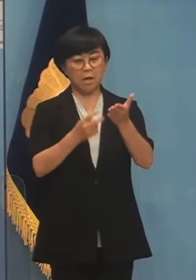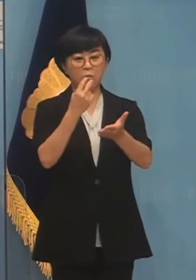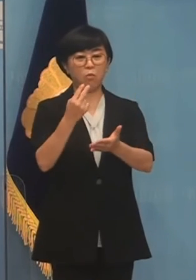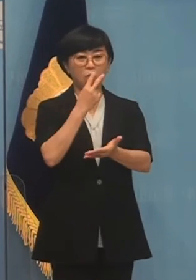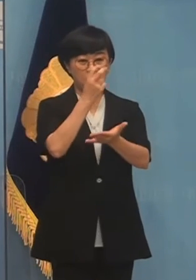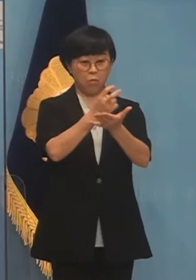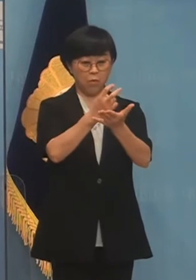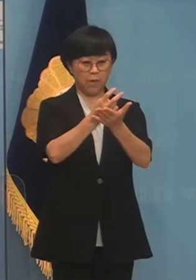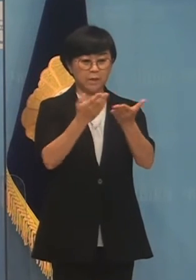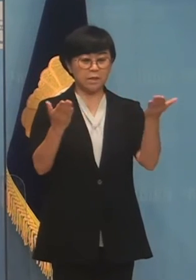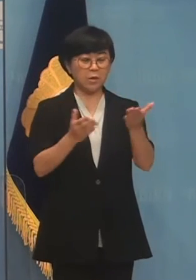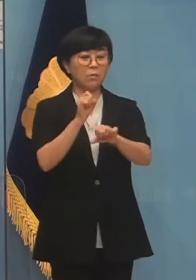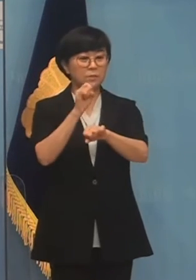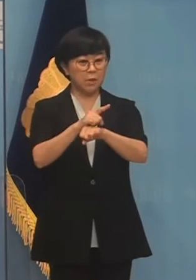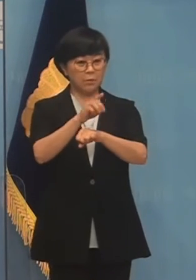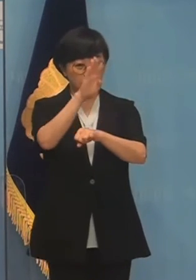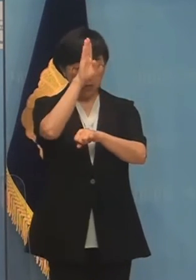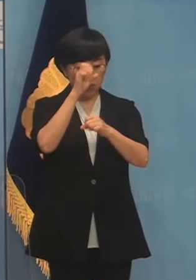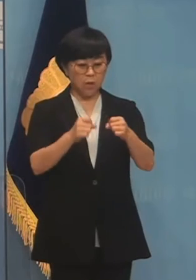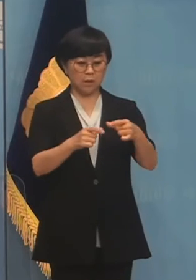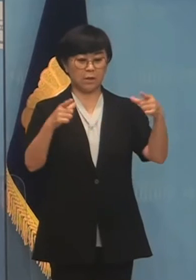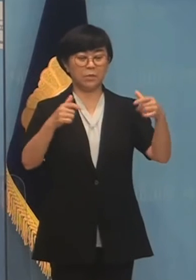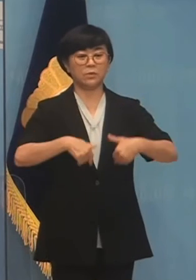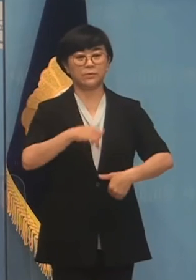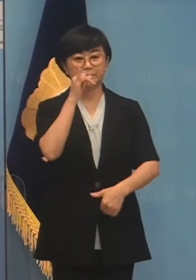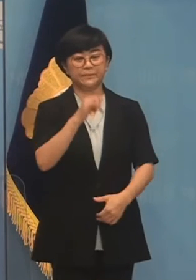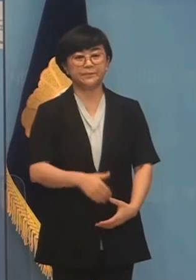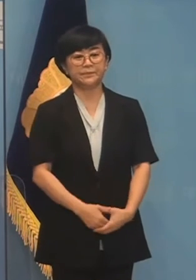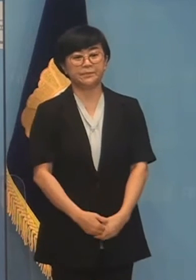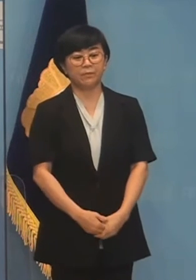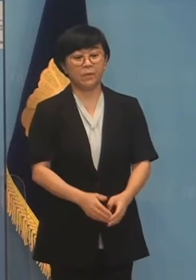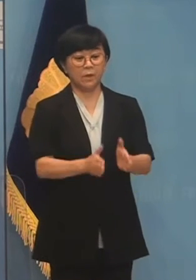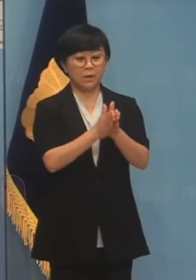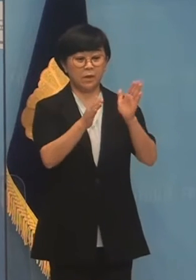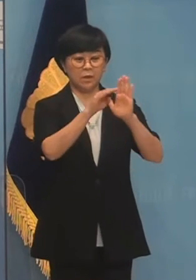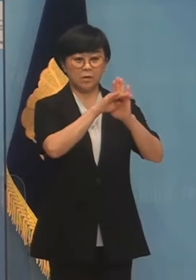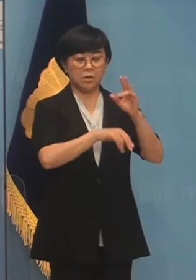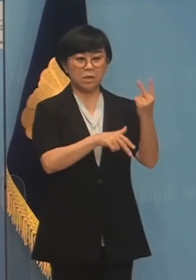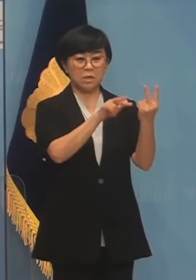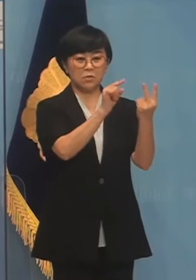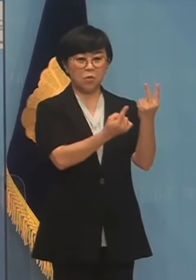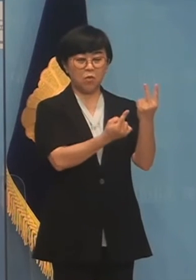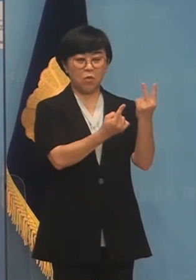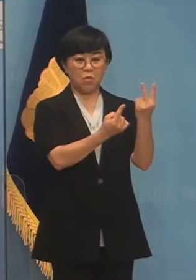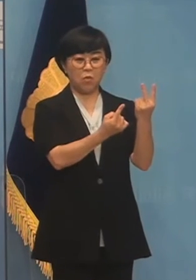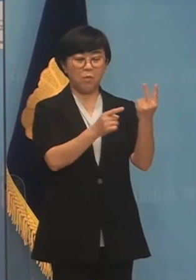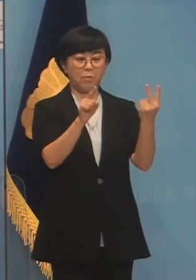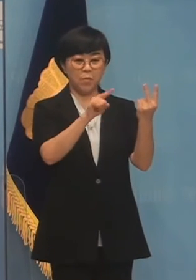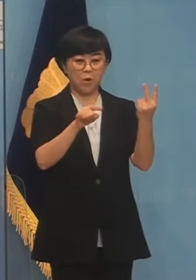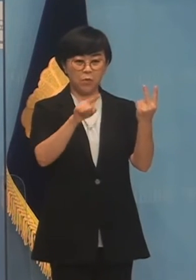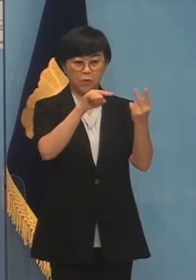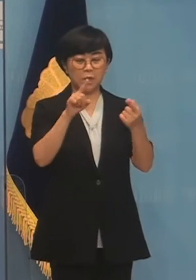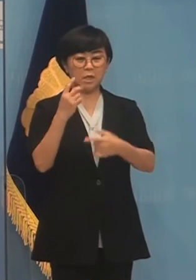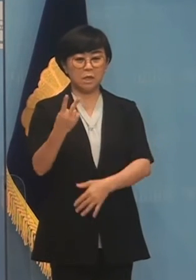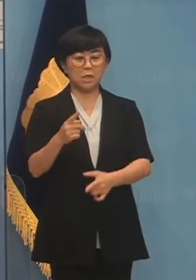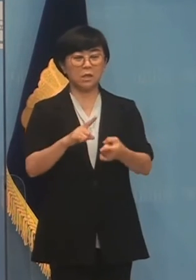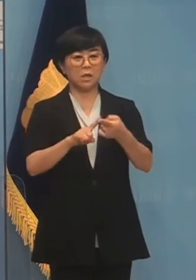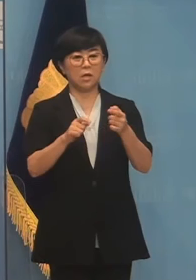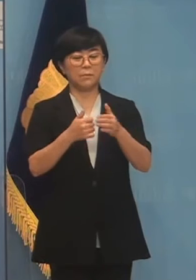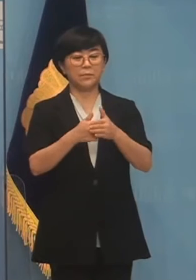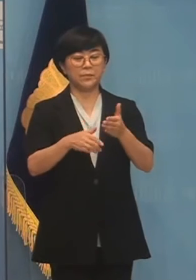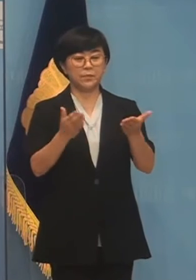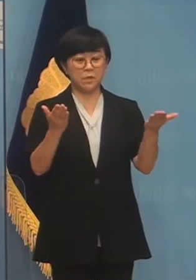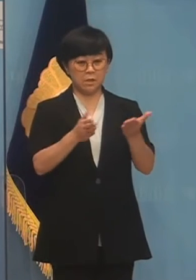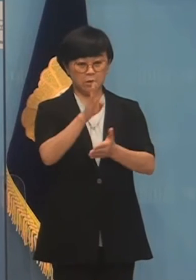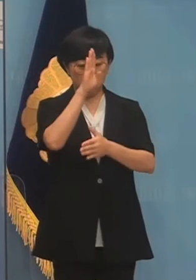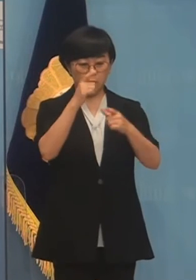산재보험법상의 직업성 질병으로 확대해야 합니다. 시행령 제2조 별표 1의 직업성 질병의